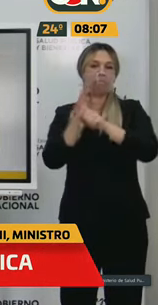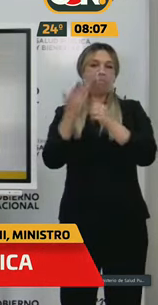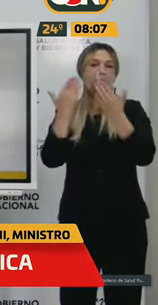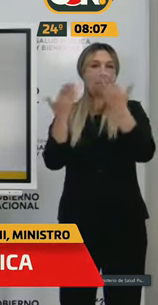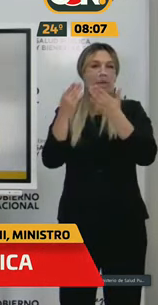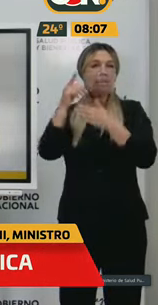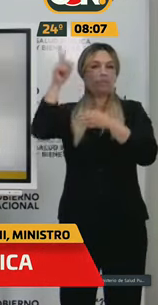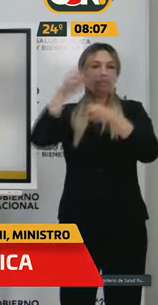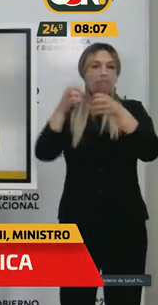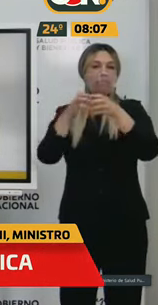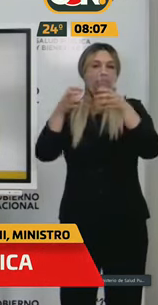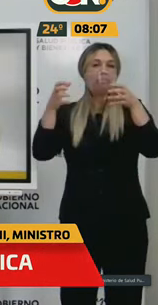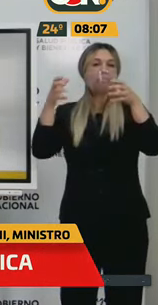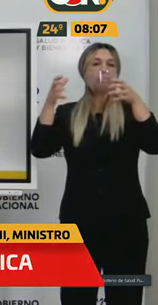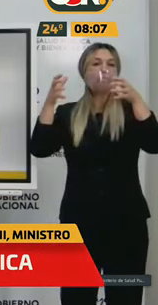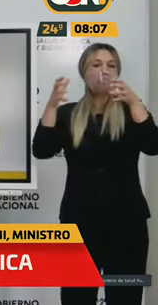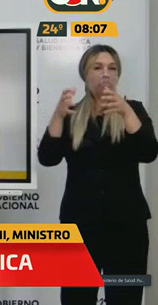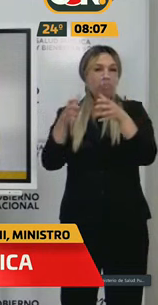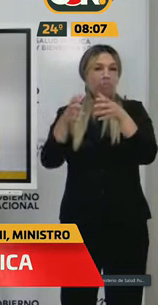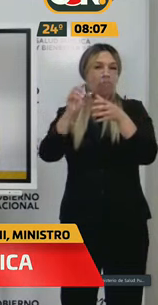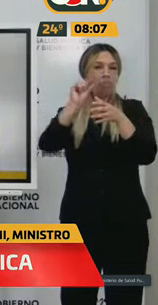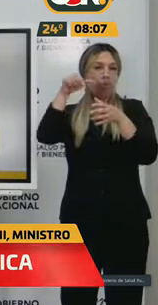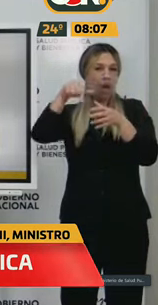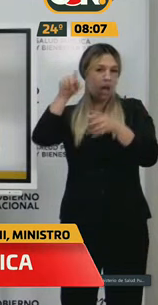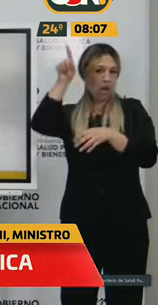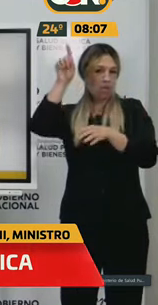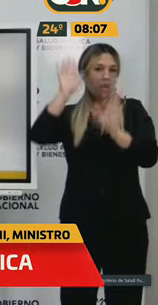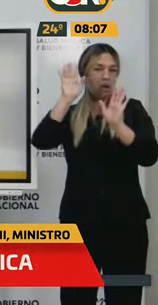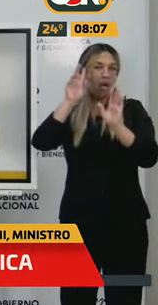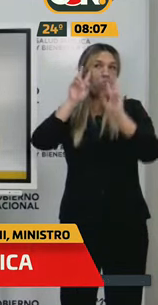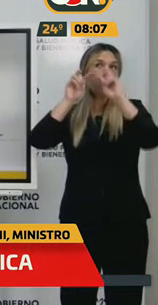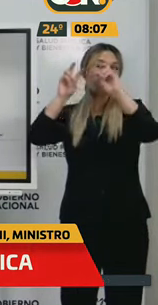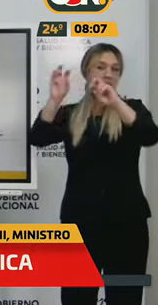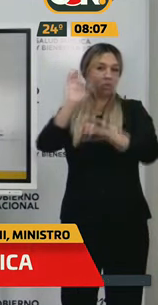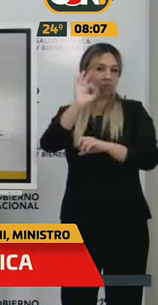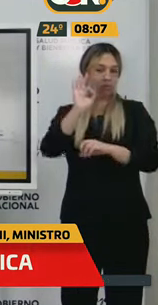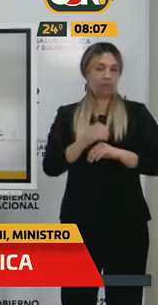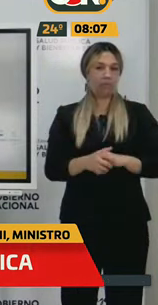una pequeña desaceleración. Vamos a estar evaluando